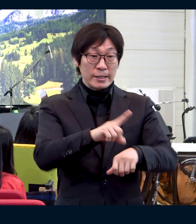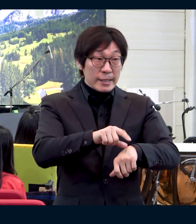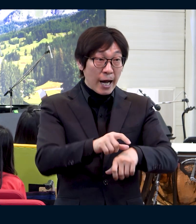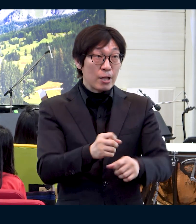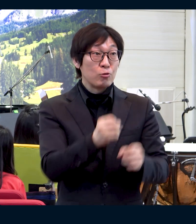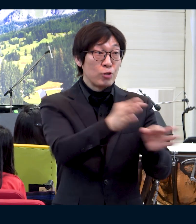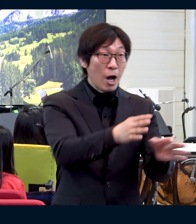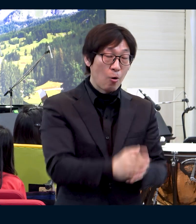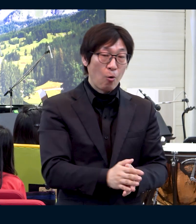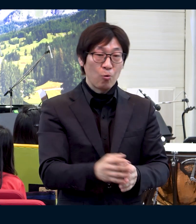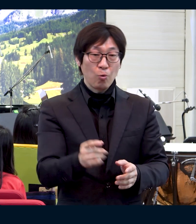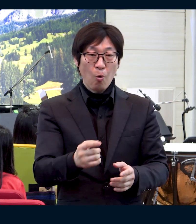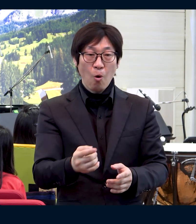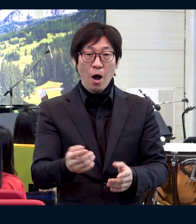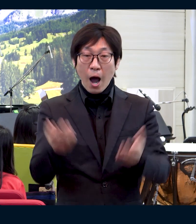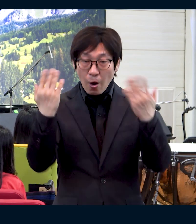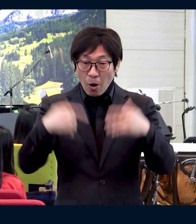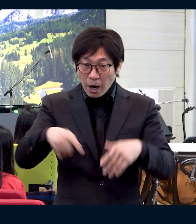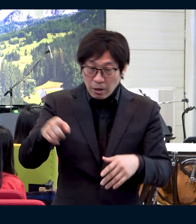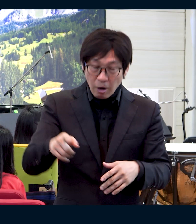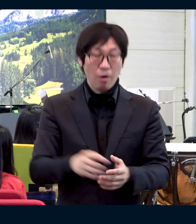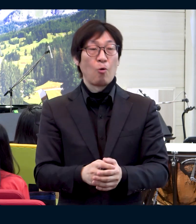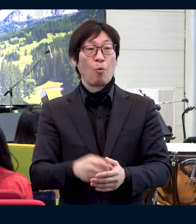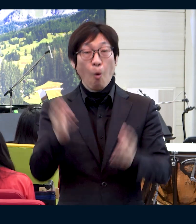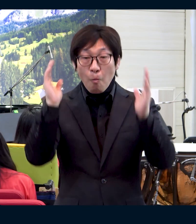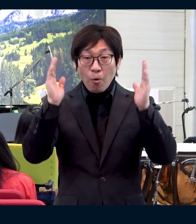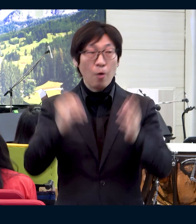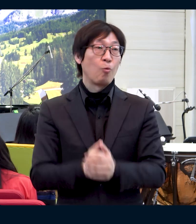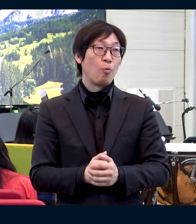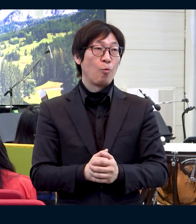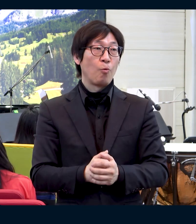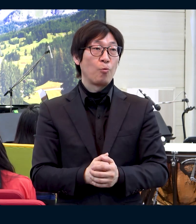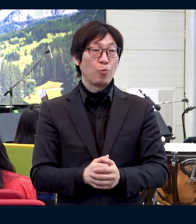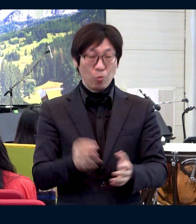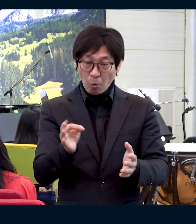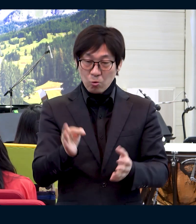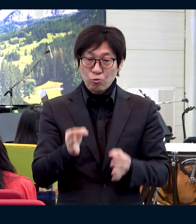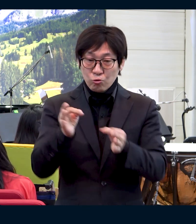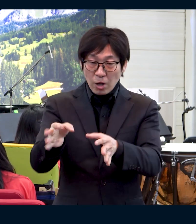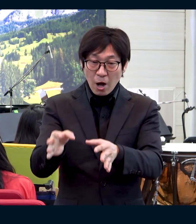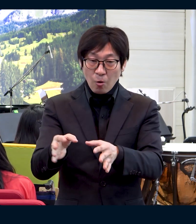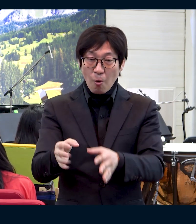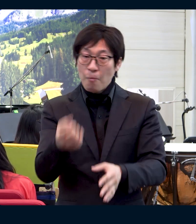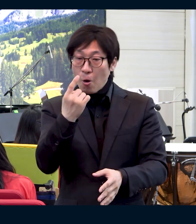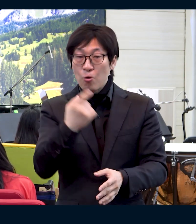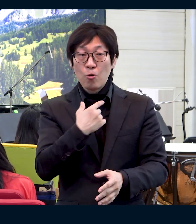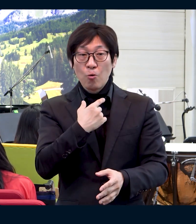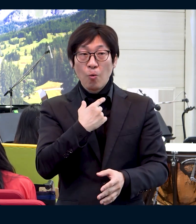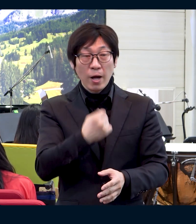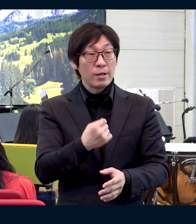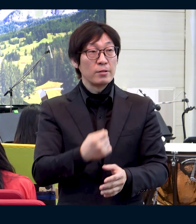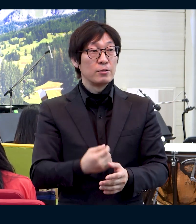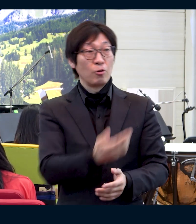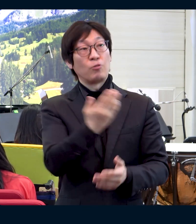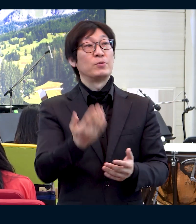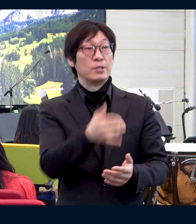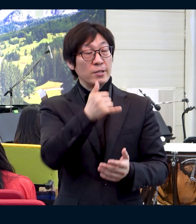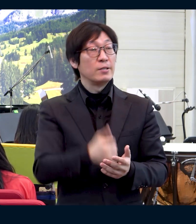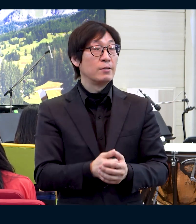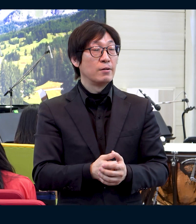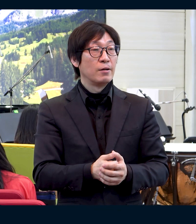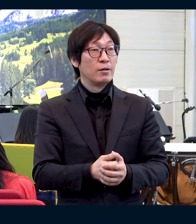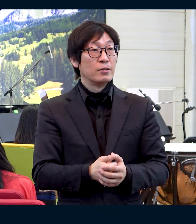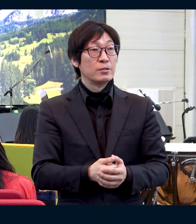투자하고요, 또 학원에서 공부하기도 하고요, 또 돈을 들여서라도 그것을 내가 알고 배우려고 하는데, 정말 예수